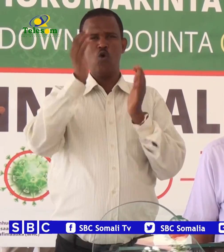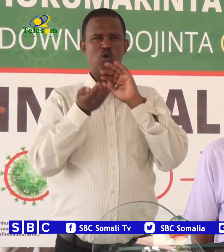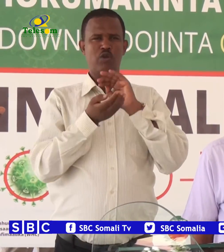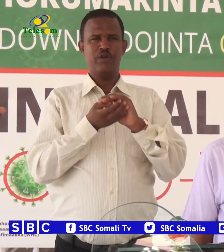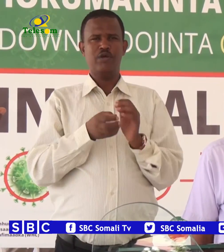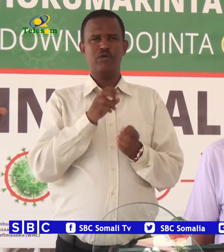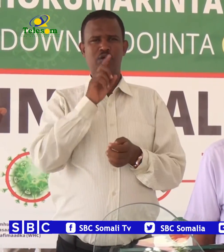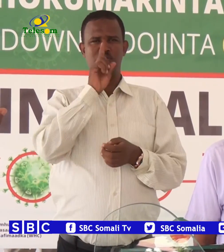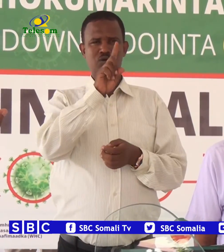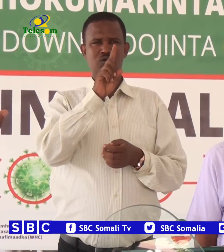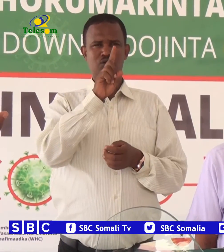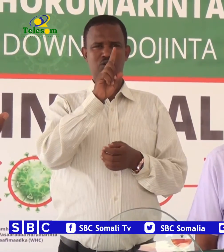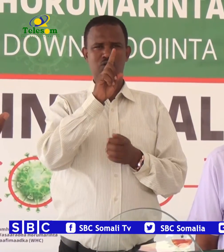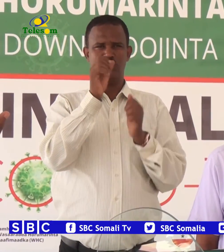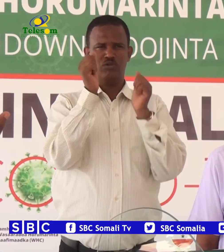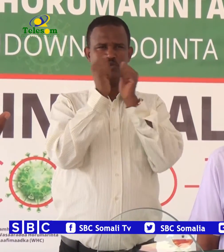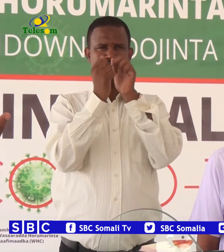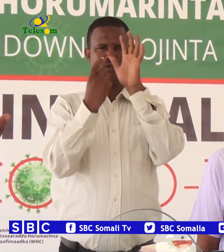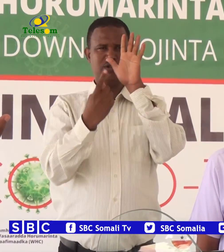dhimashada